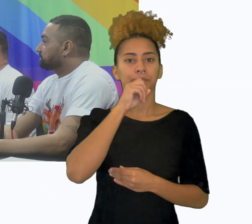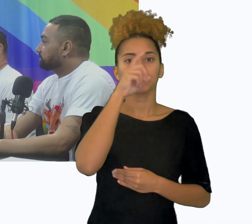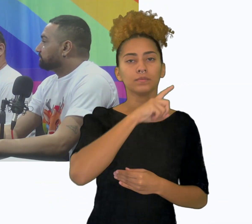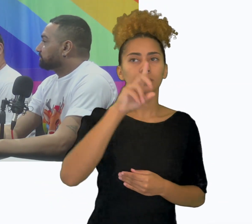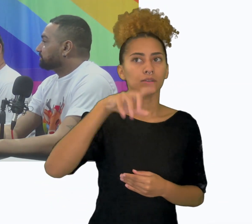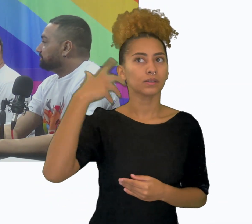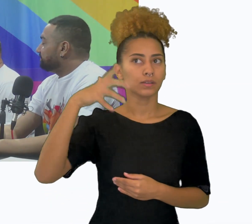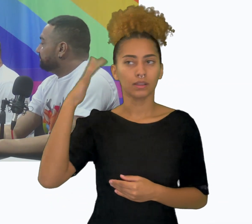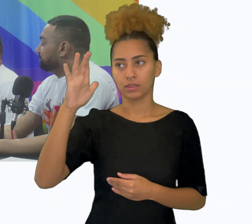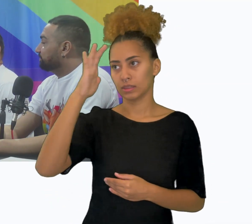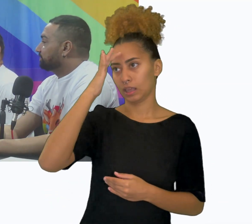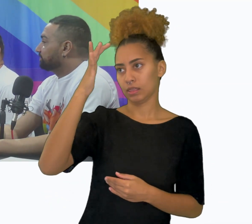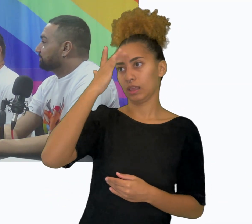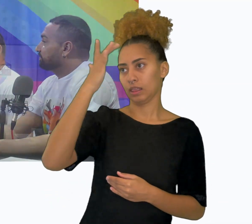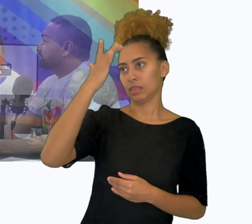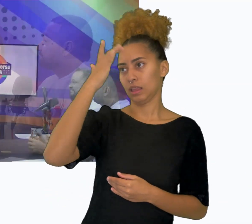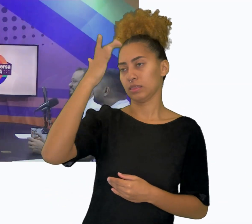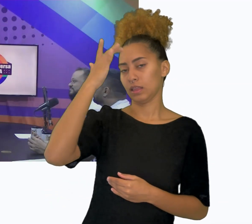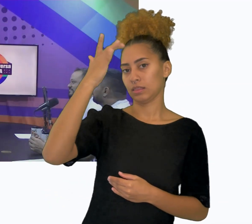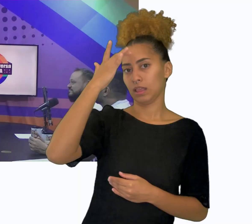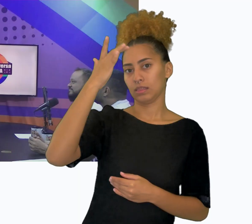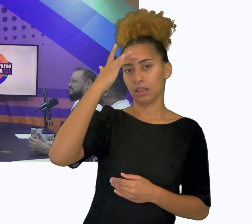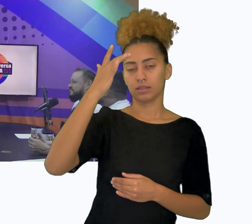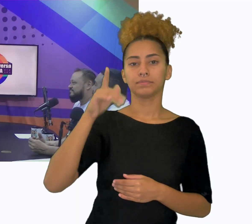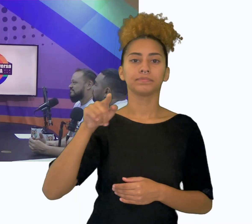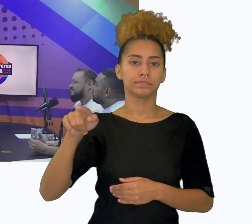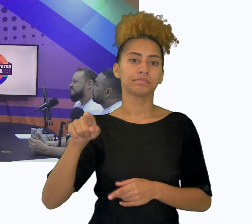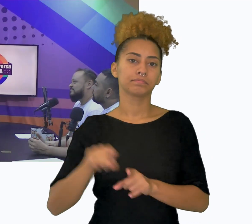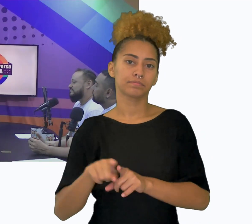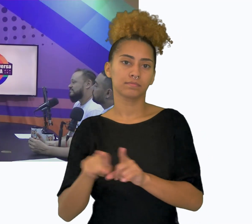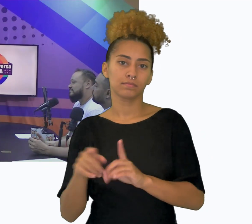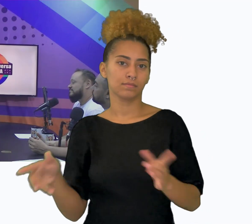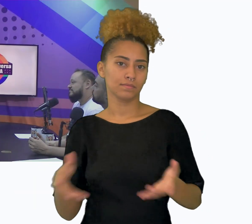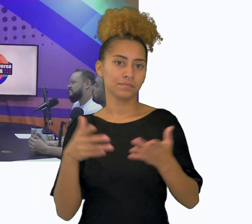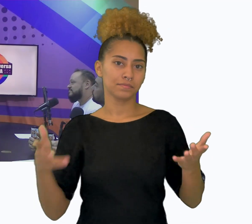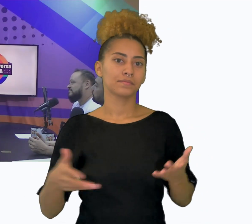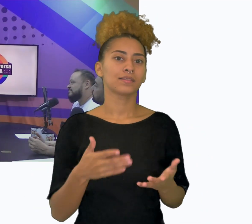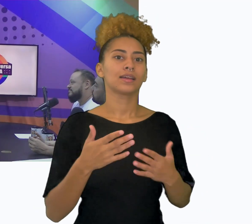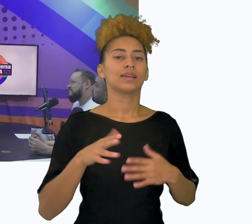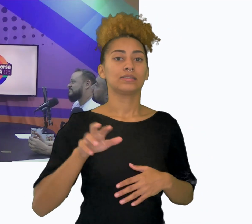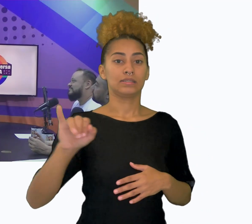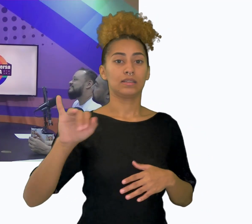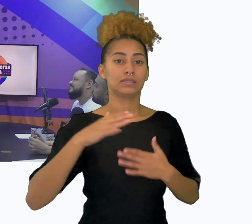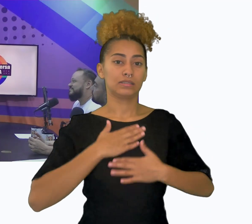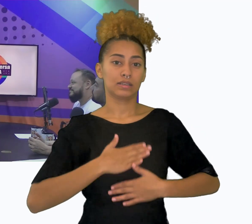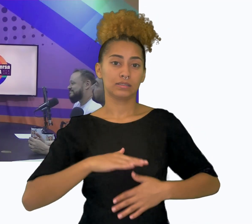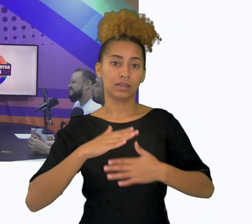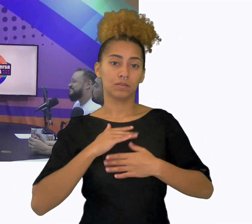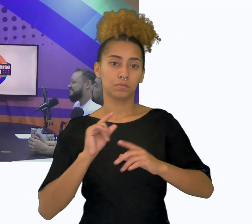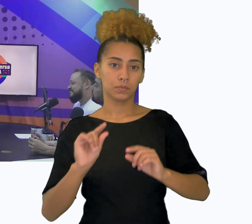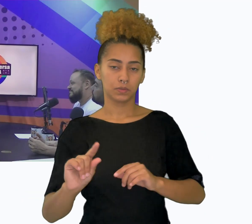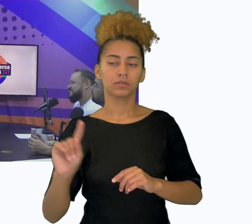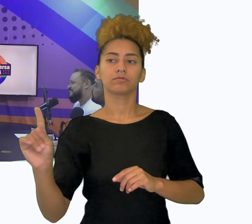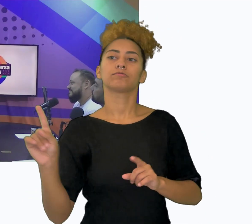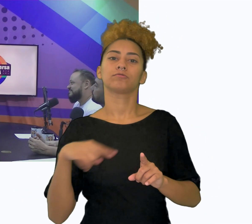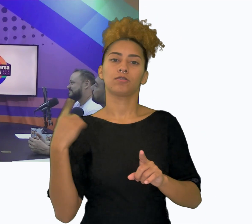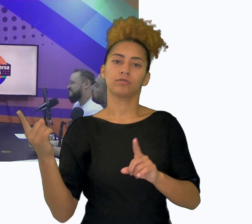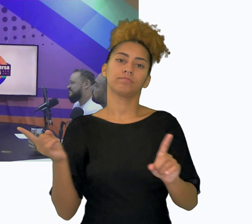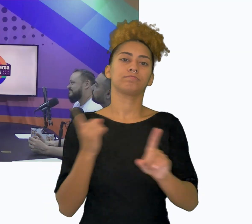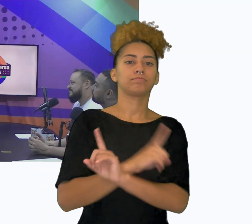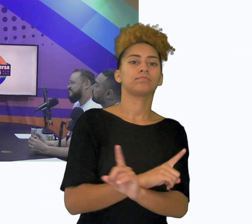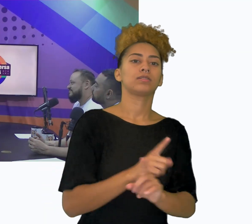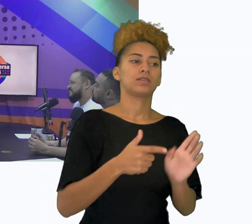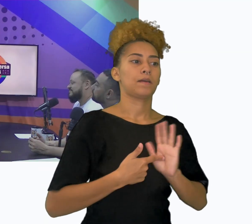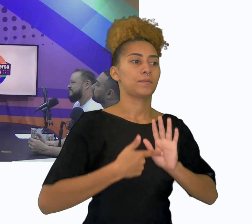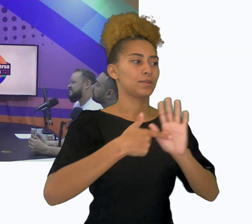inteiro ouvindo. Ele foi um fomentador também pra gente, porque a gente fazia as trocas e o descanso dele. Né? A gente já fazia uma abertura,